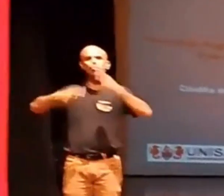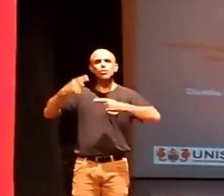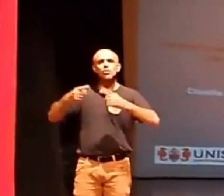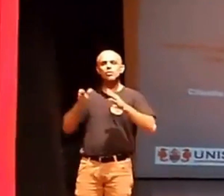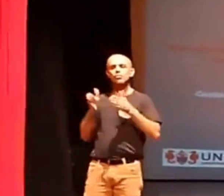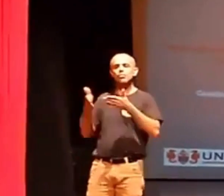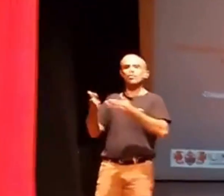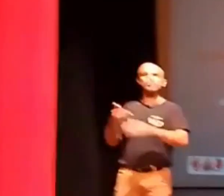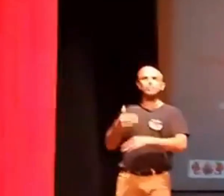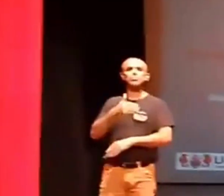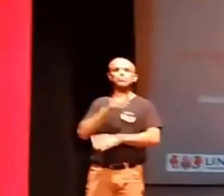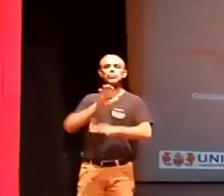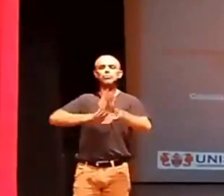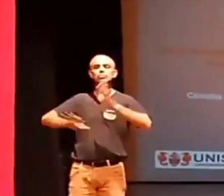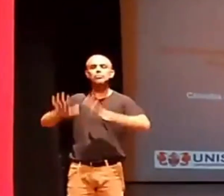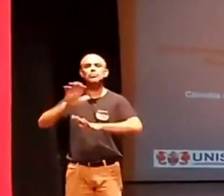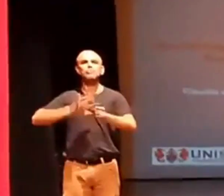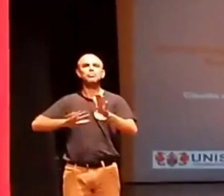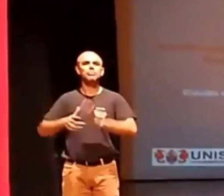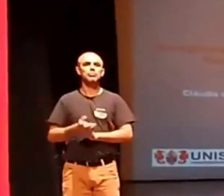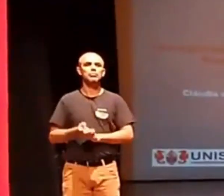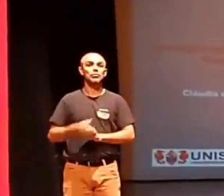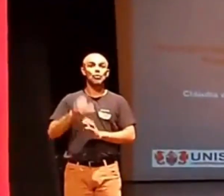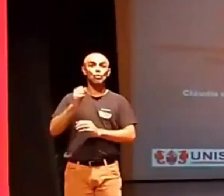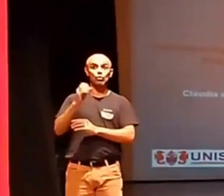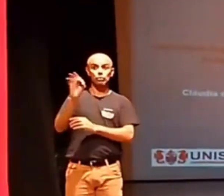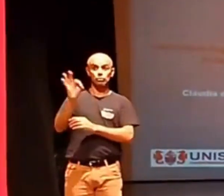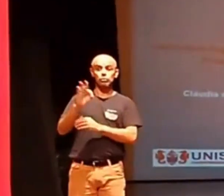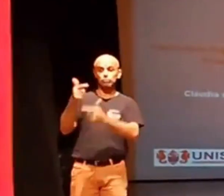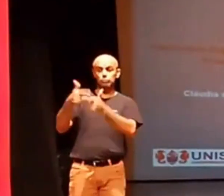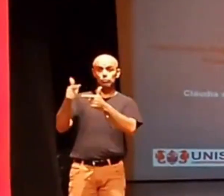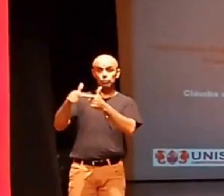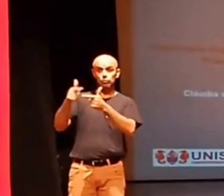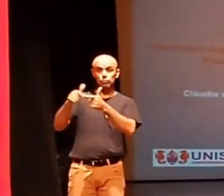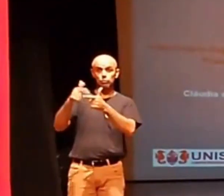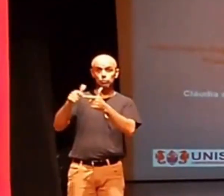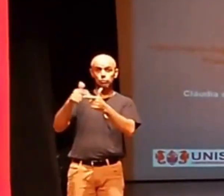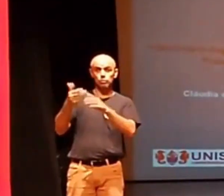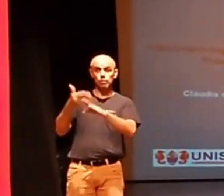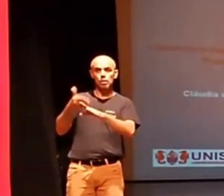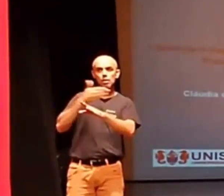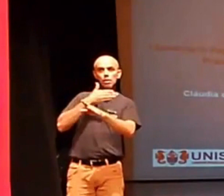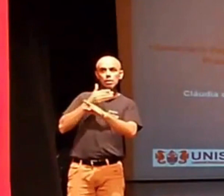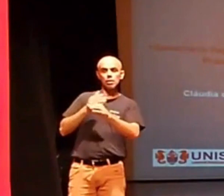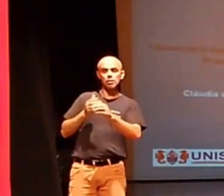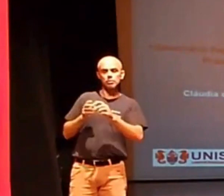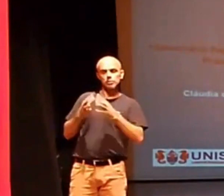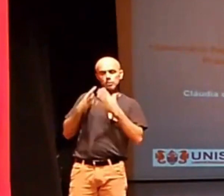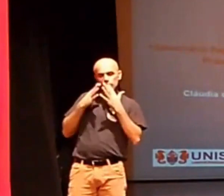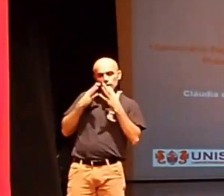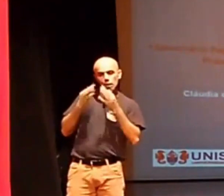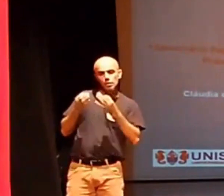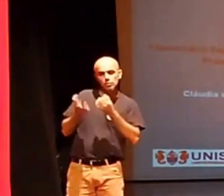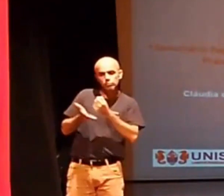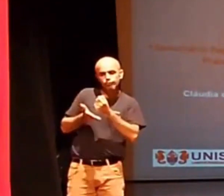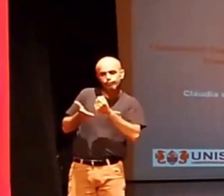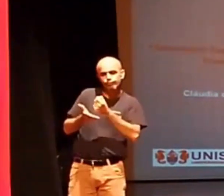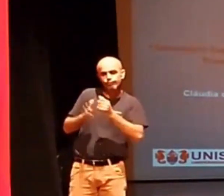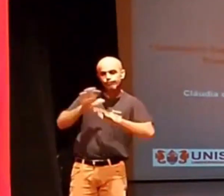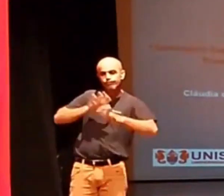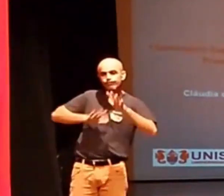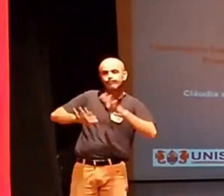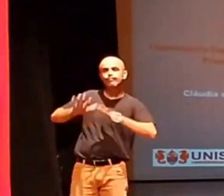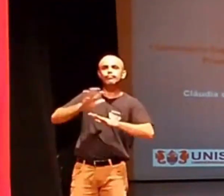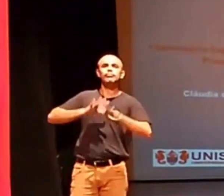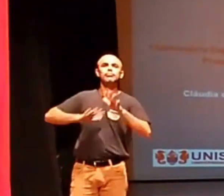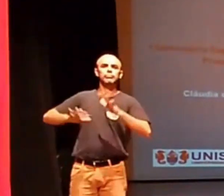prevenção. Porque 80% dos problemas se resolvem na atenção primária, para chegar depois. Então, se a gente